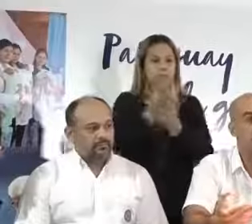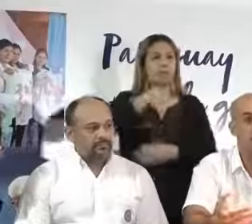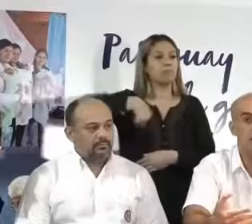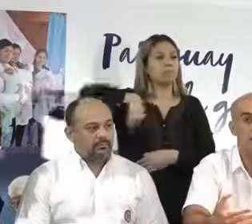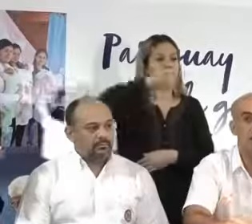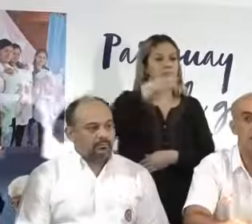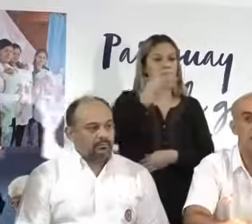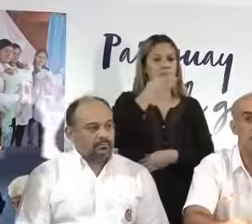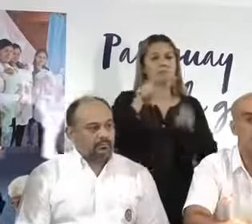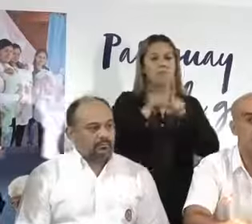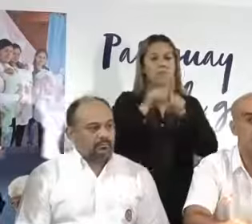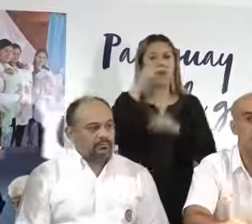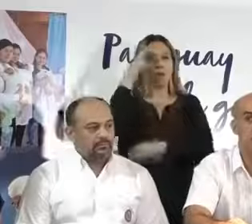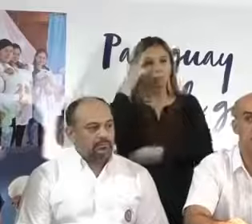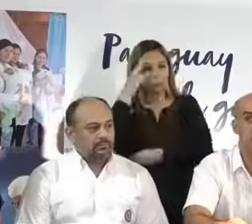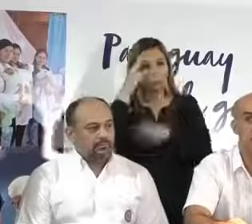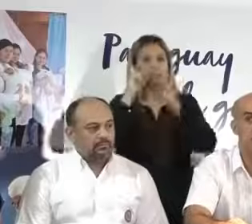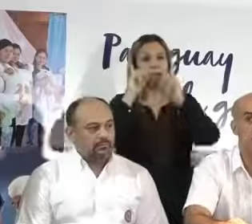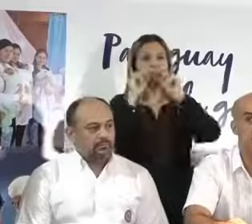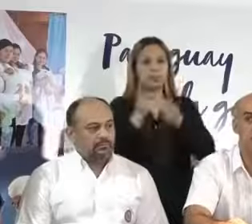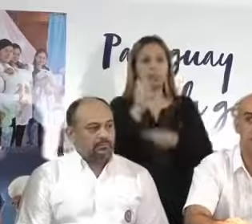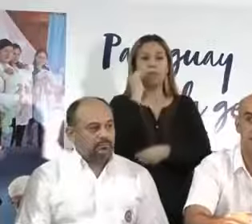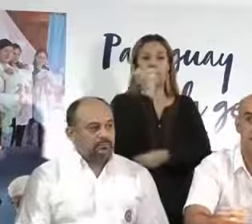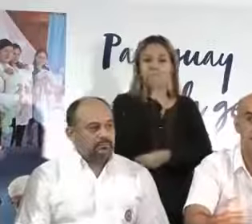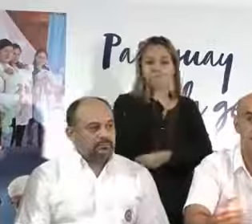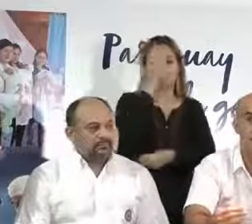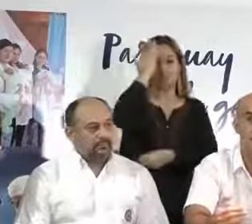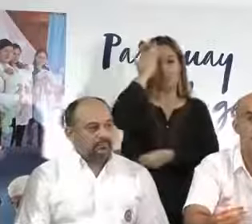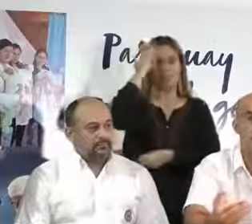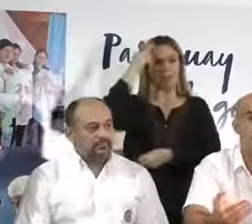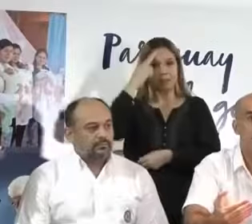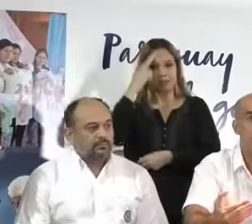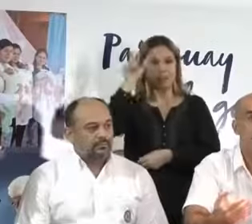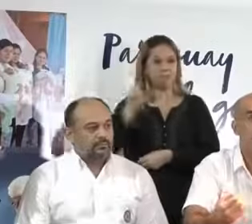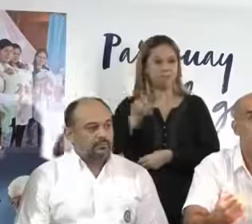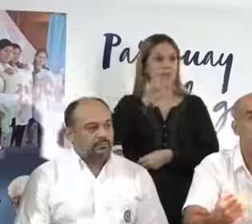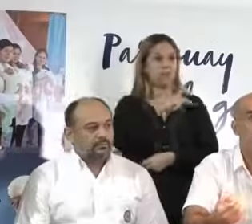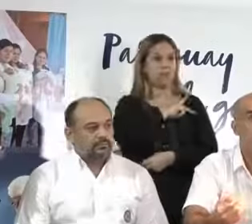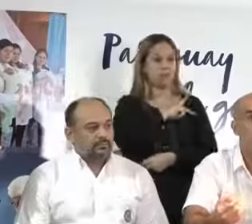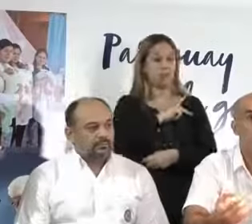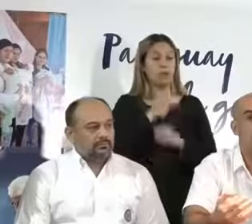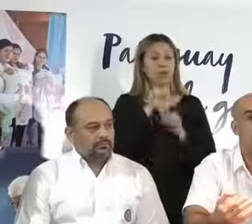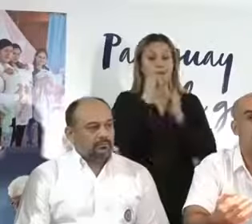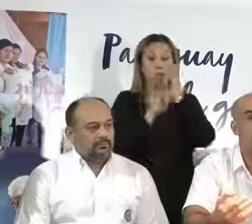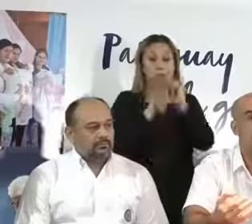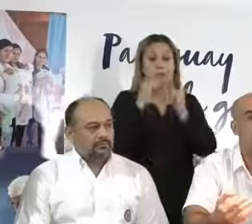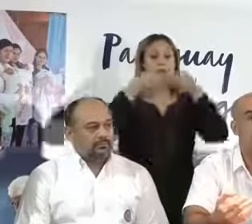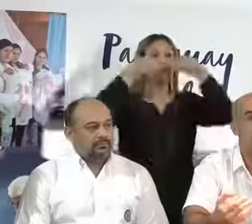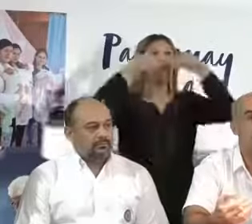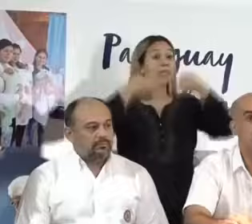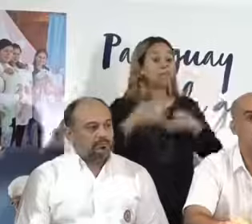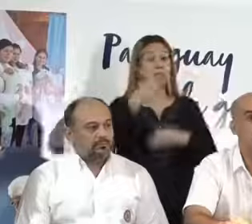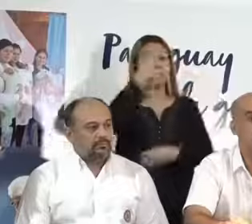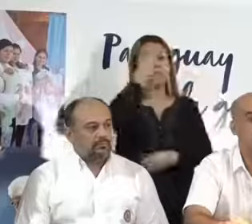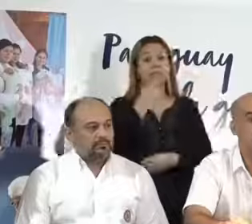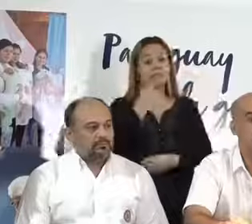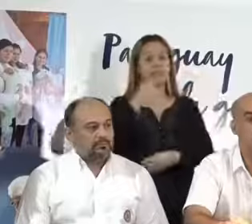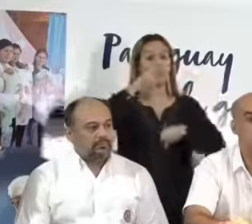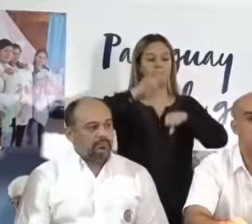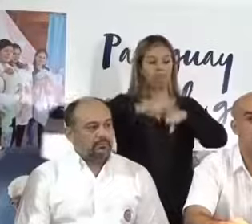debido respeto a la discreción de todas las personas y que se restrinja la información oficial a la que provenga